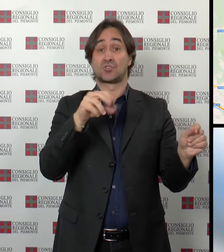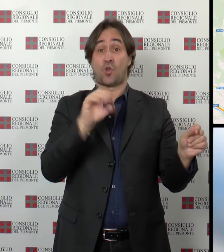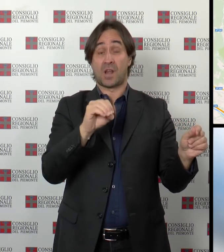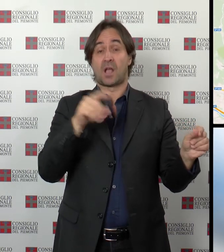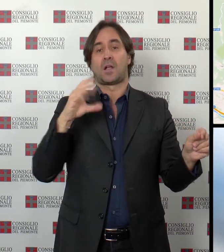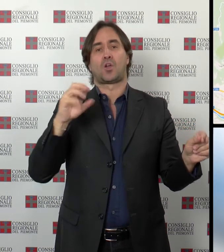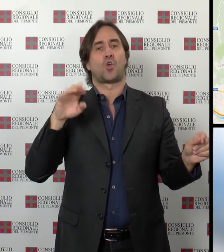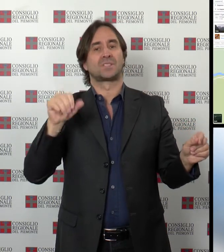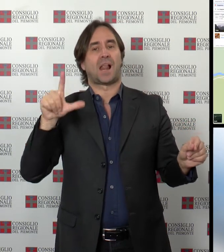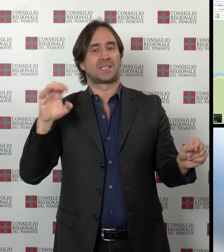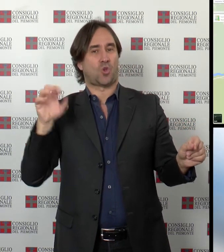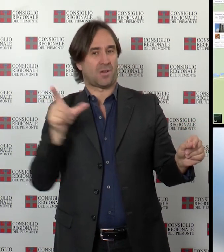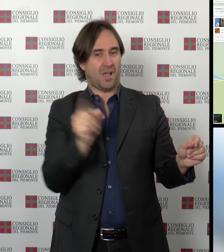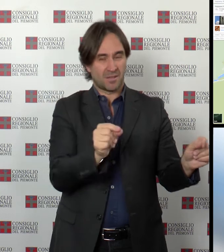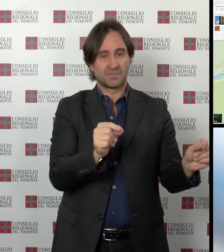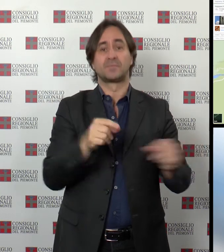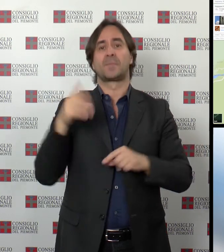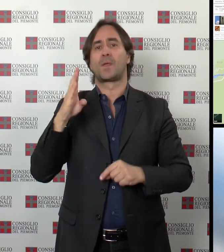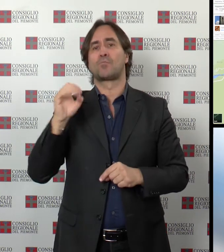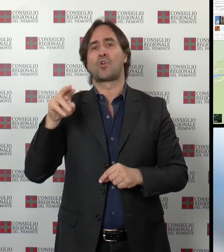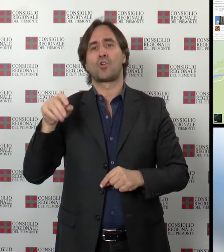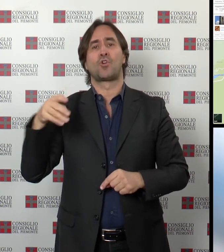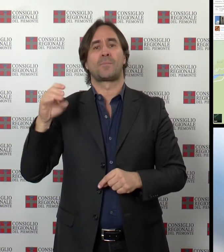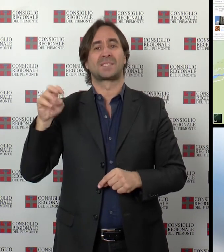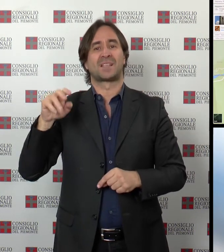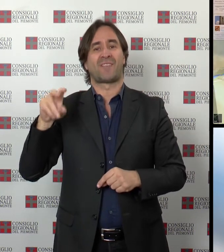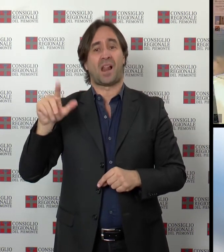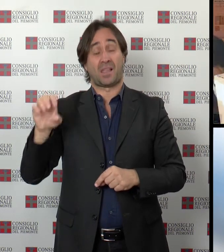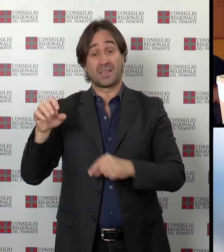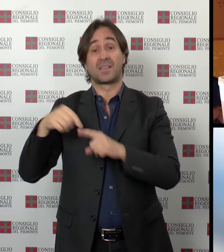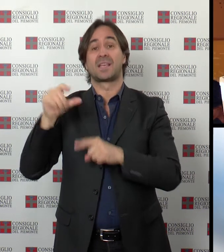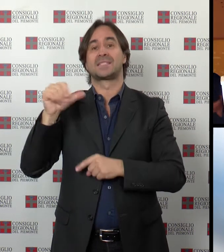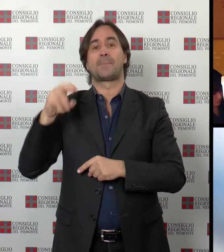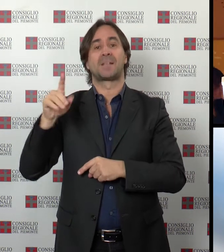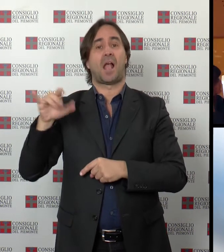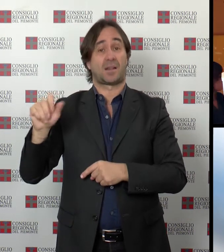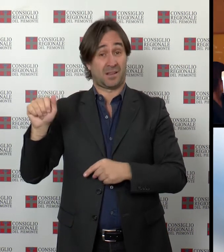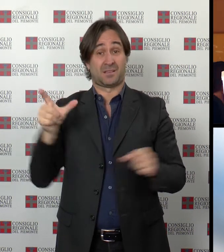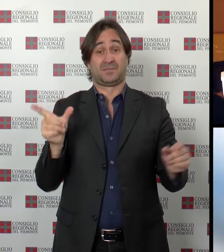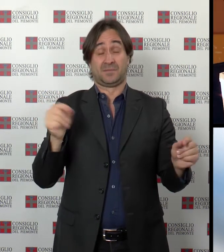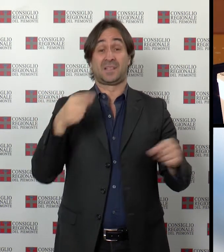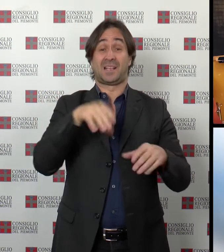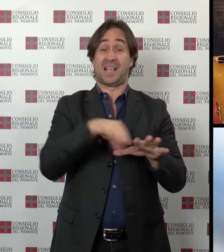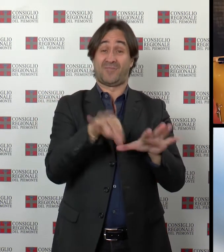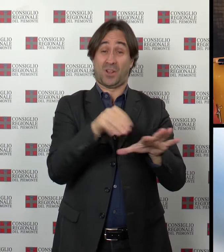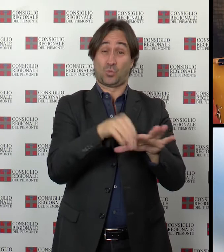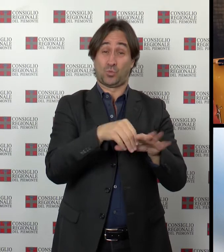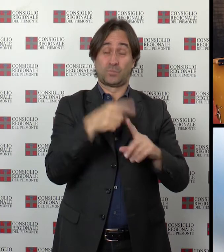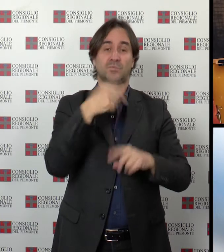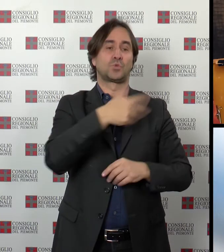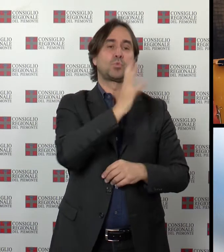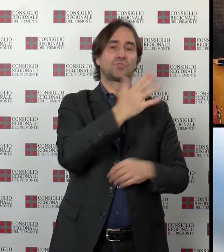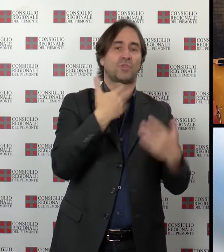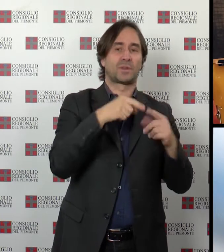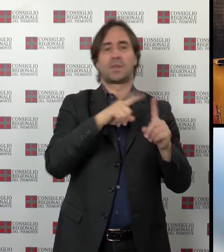dall'unione di Crosa e Lessona, e del comune di Borgo Mezzavalle con Seppiana e Viganella. I referendum potranno svolgersi tra il 15 aprile e il